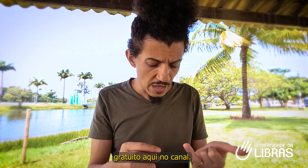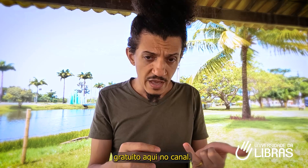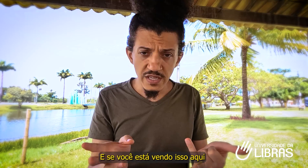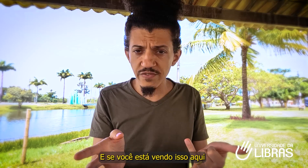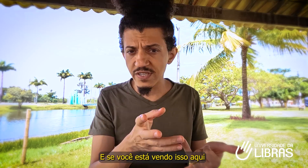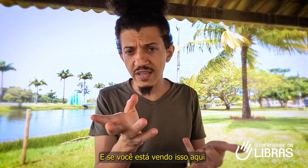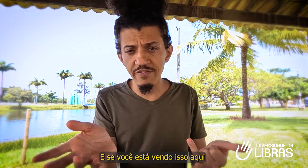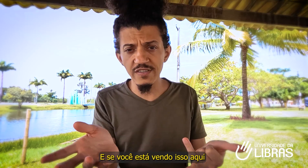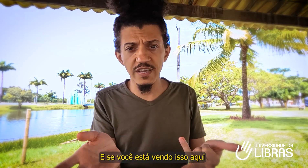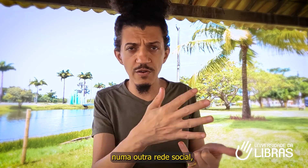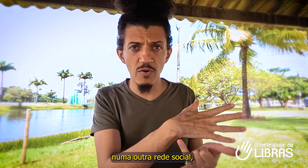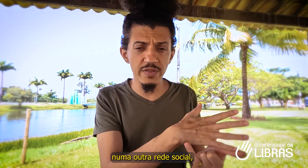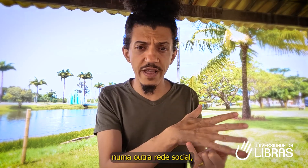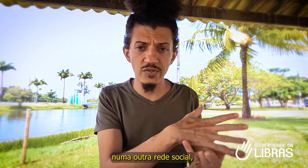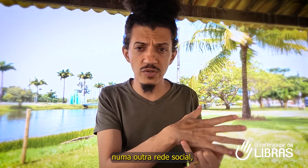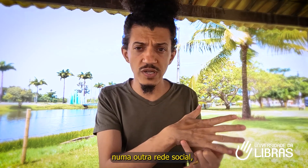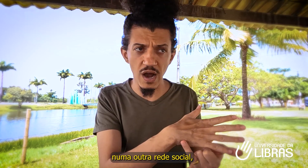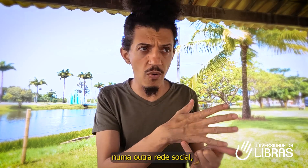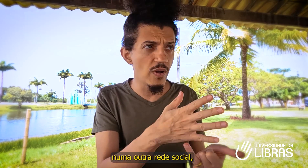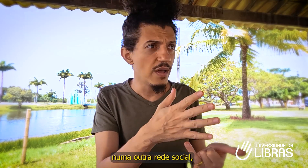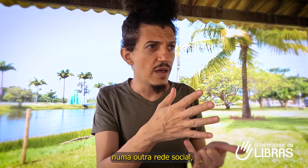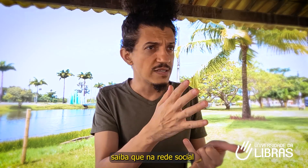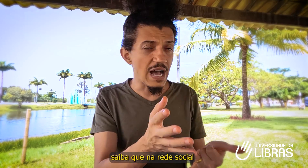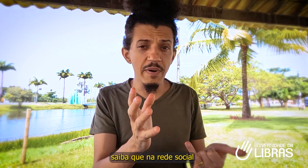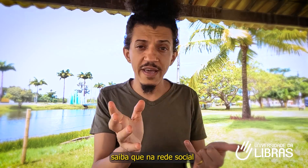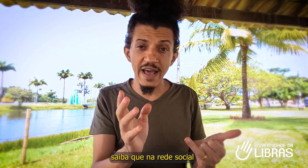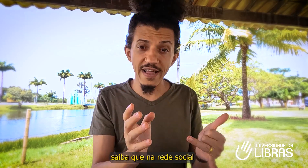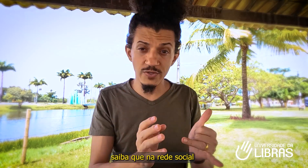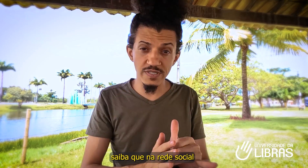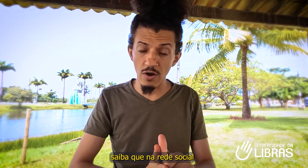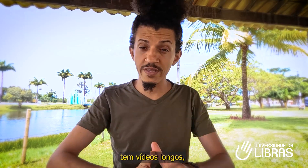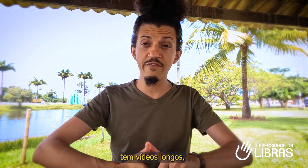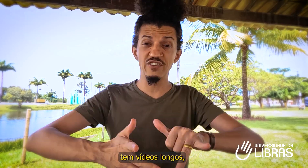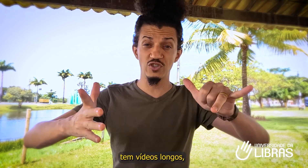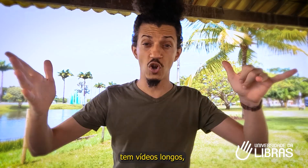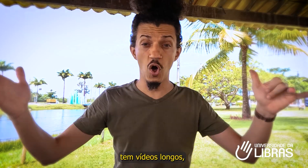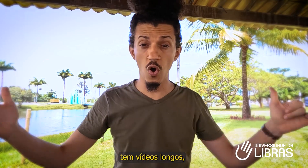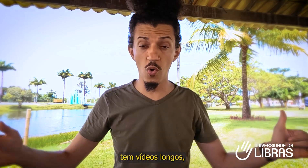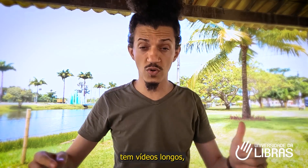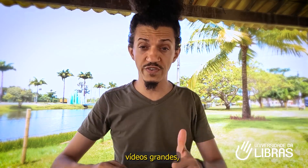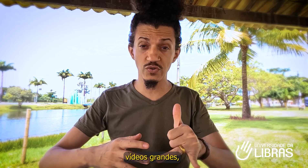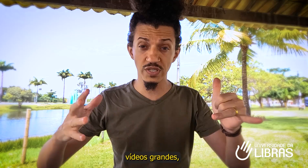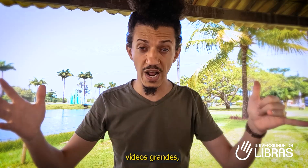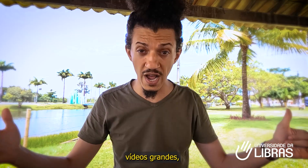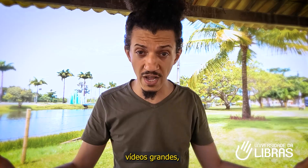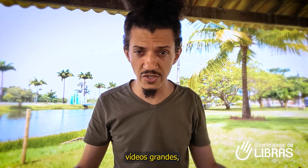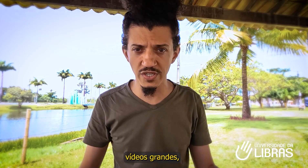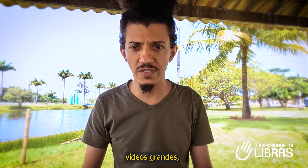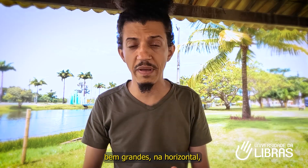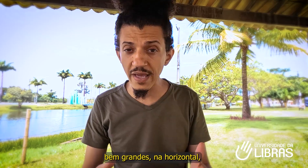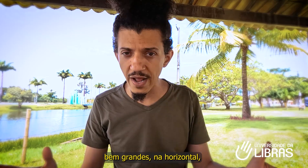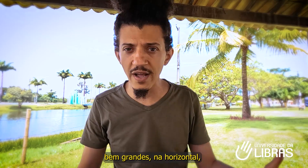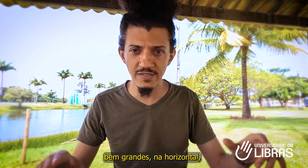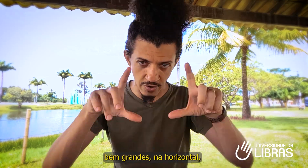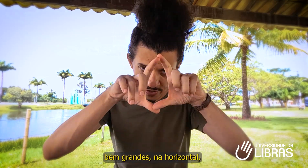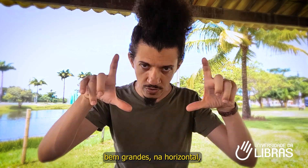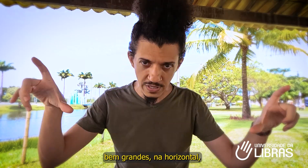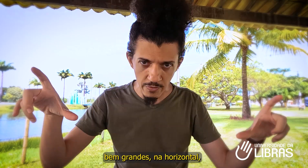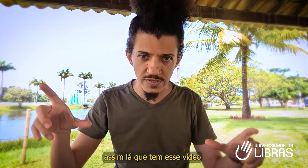E se você está vendo isso aqui numa outra rede social, saiba que na rede social tem vídeos longos, vídeos grandes, bem grandes, na horizontal assim,